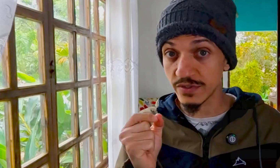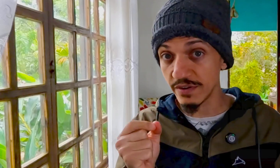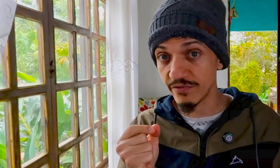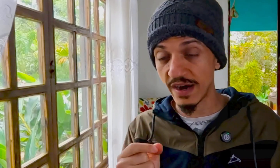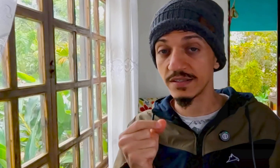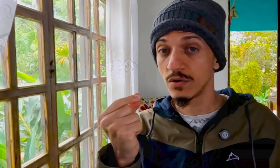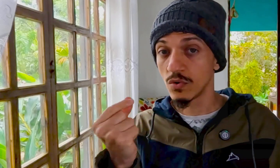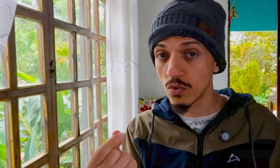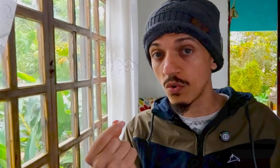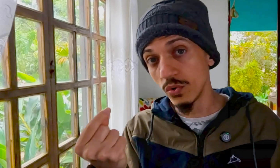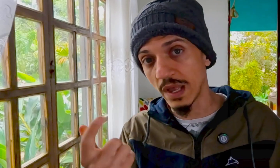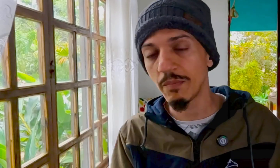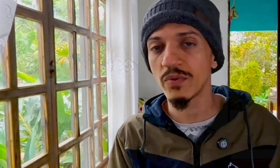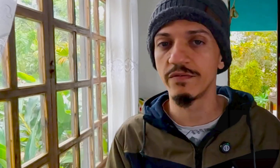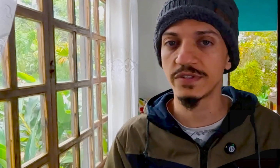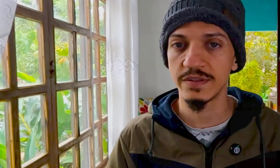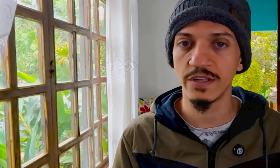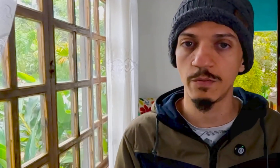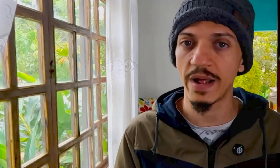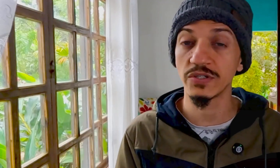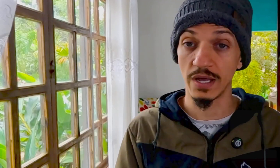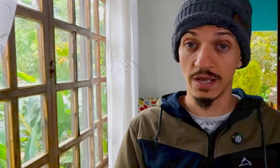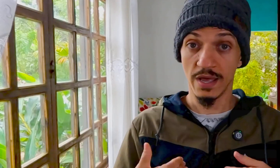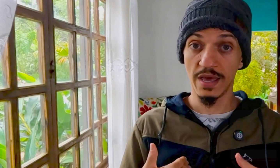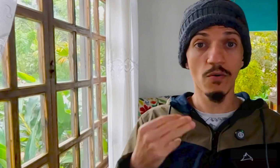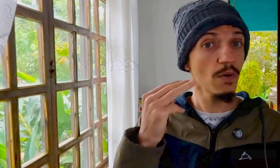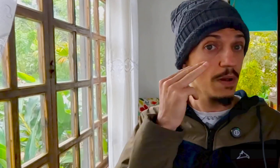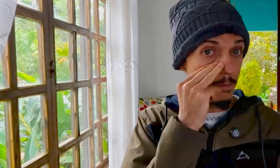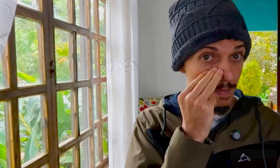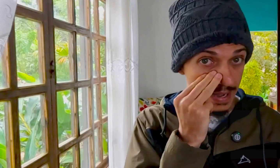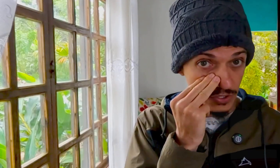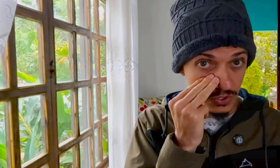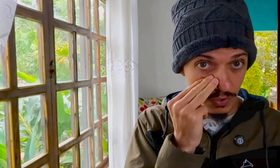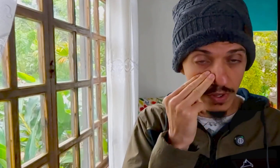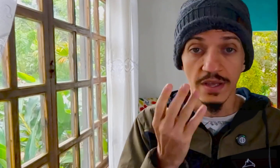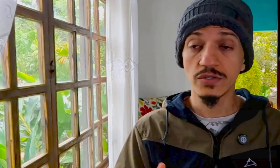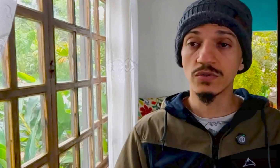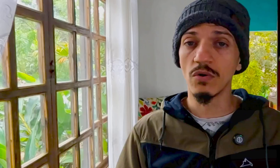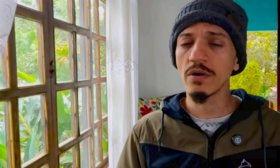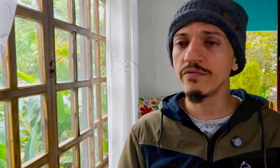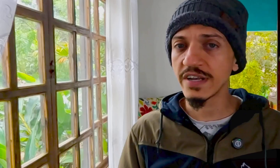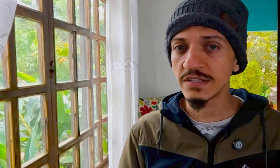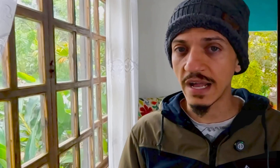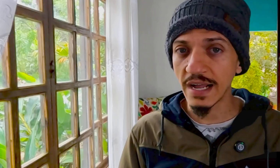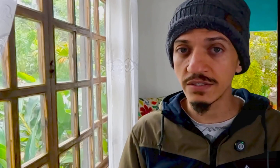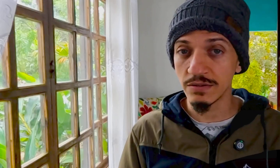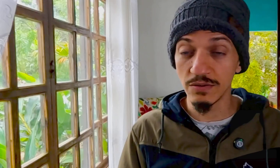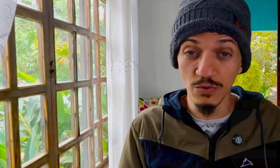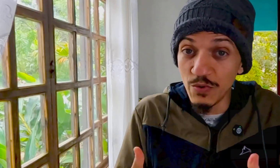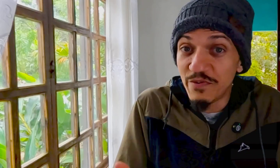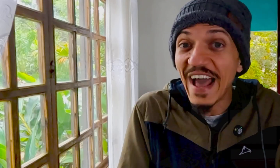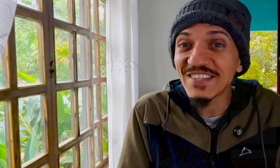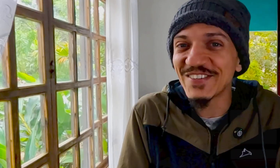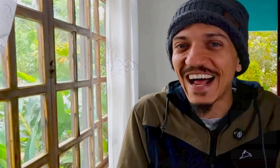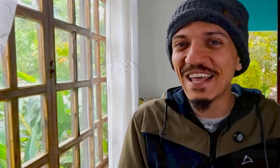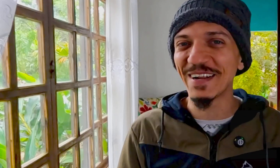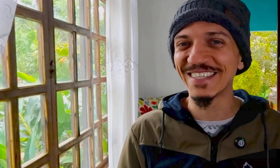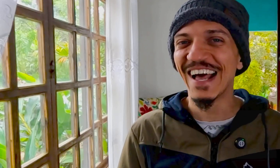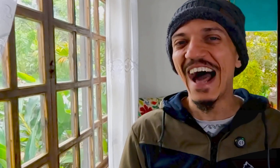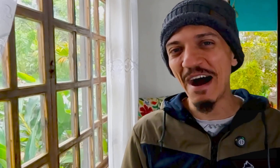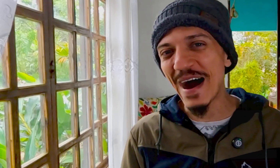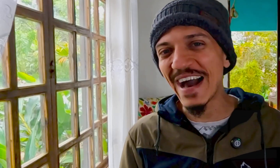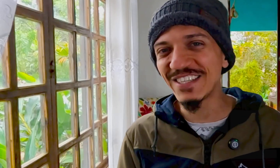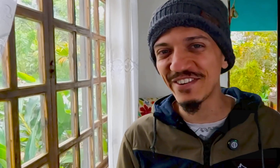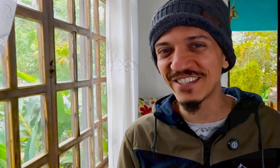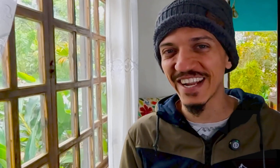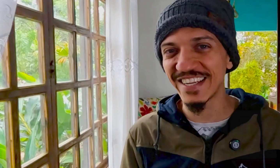que você faz com o tempo que você tem de prática. Eu, Madison, estou na universidade, no universo da Libras